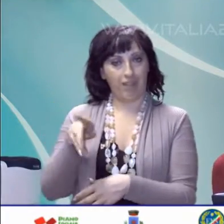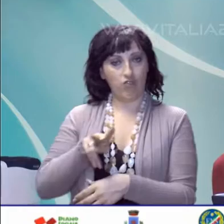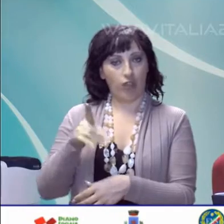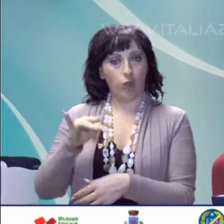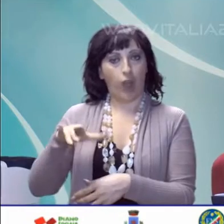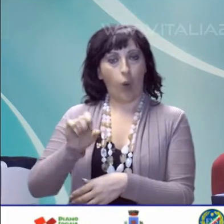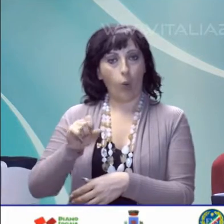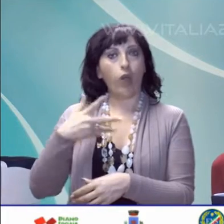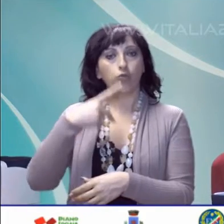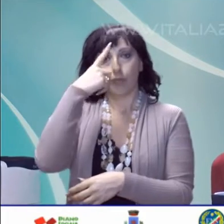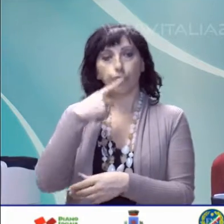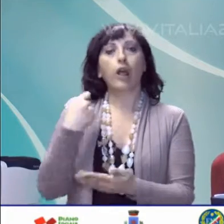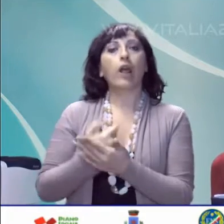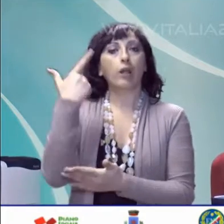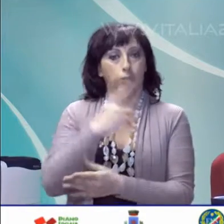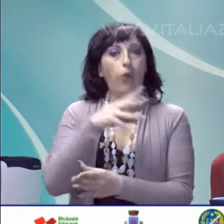De Luca.